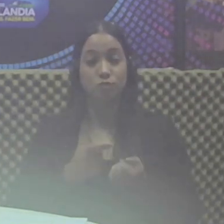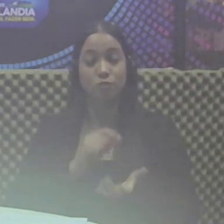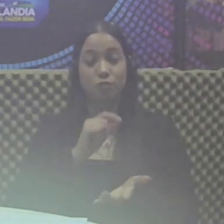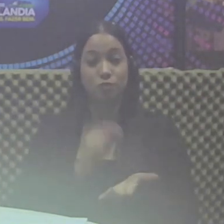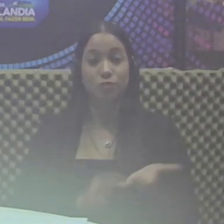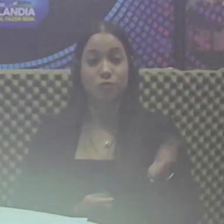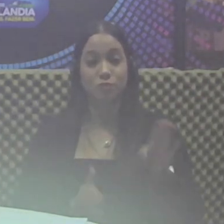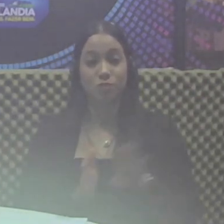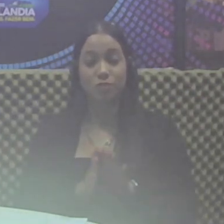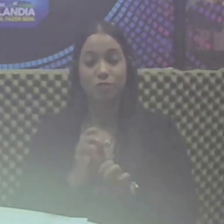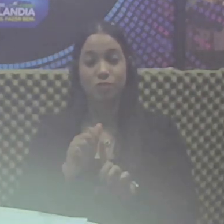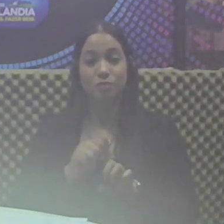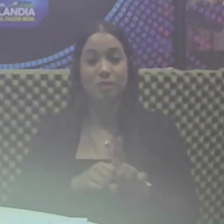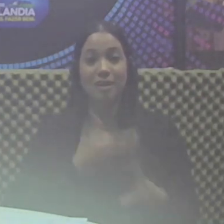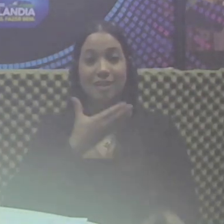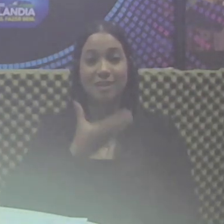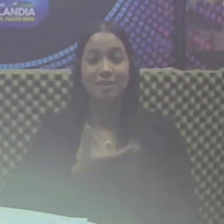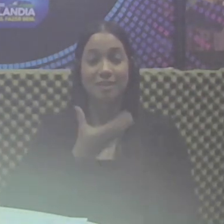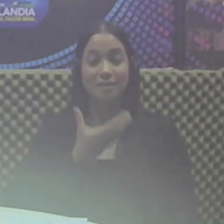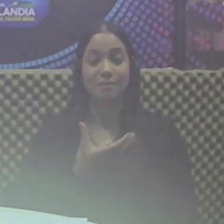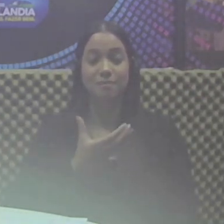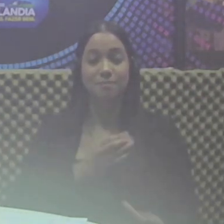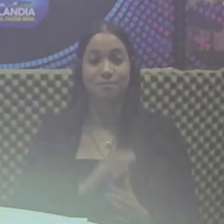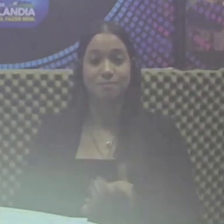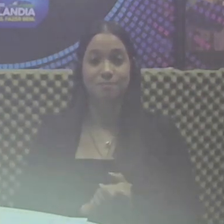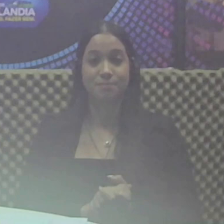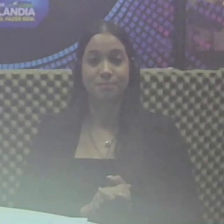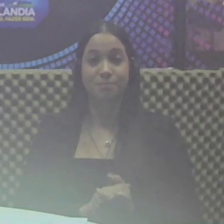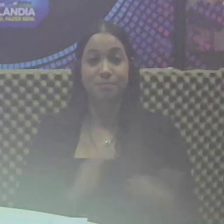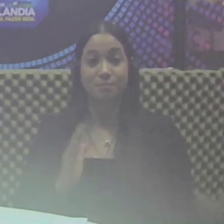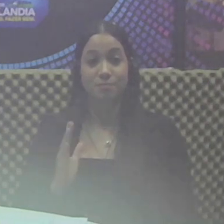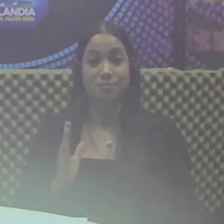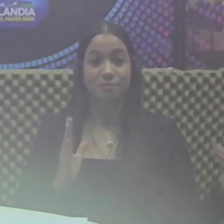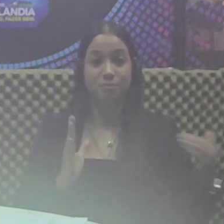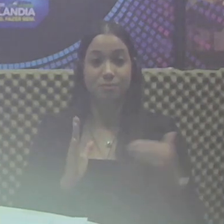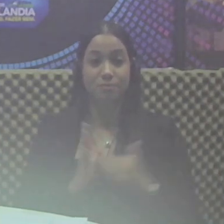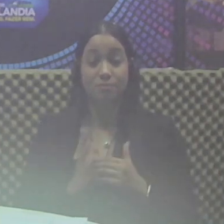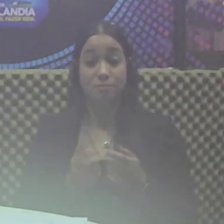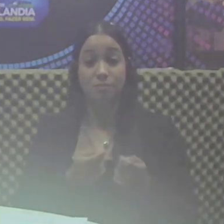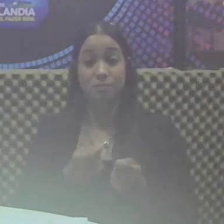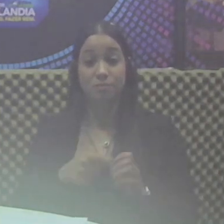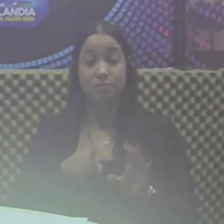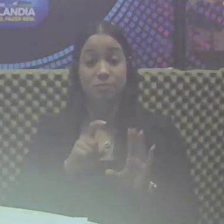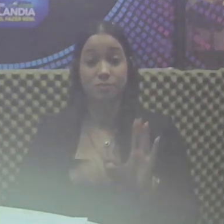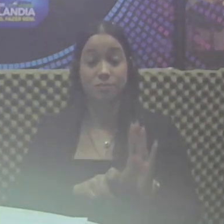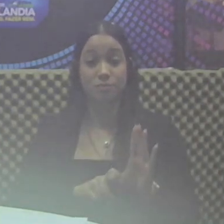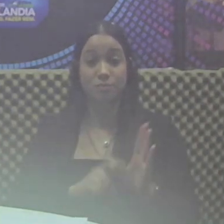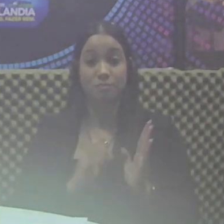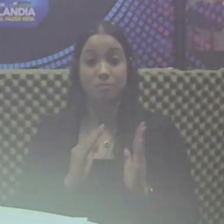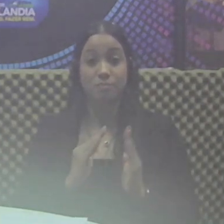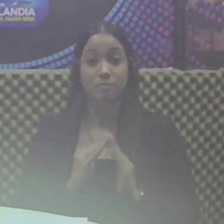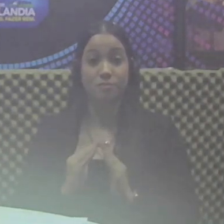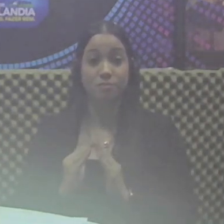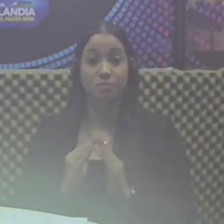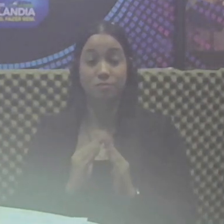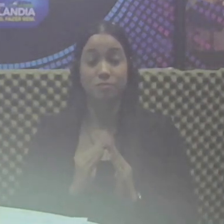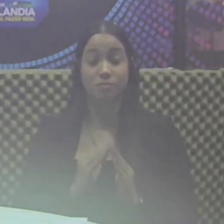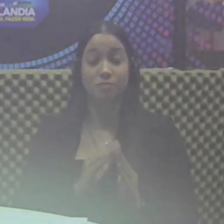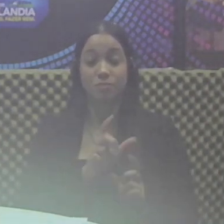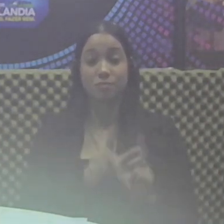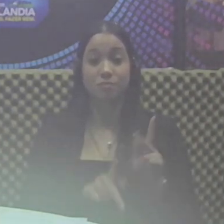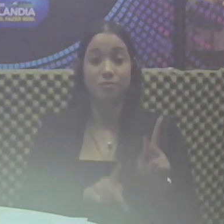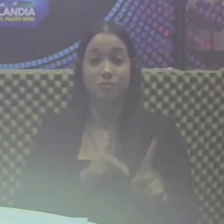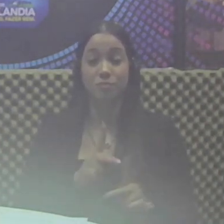até dezembro o prazo para renegociação de débitos habitacionais do contribuinte como